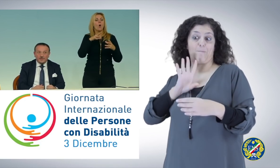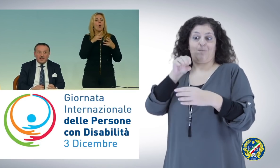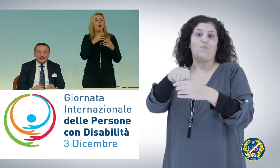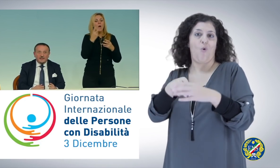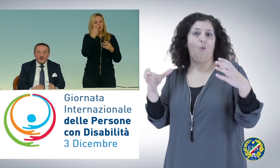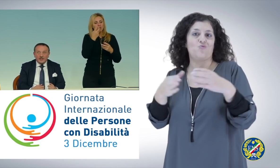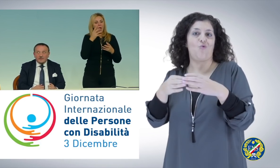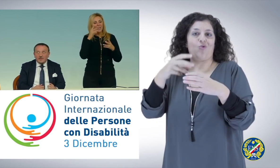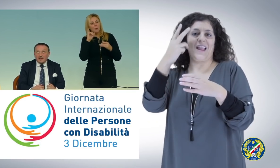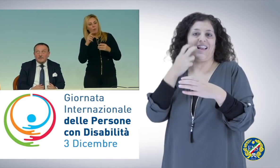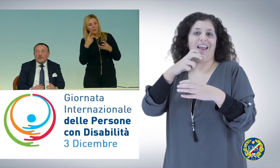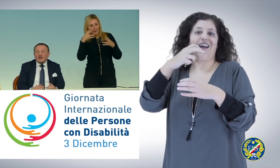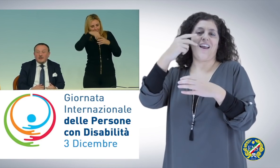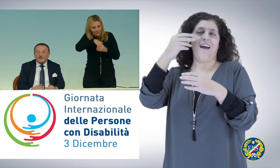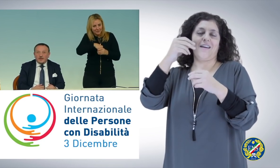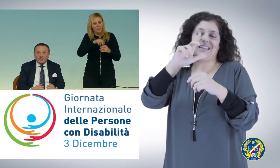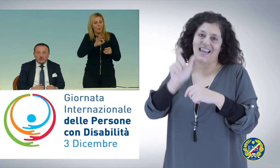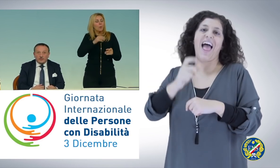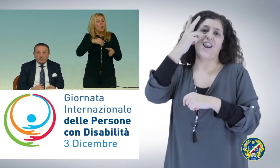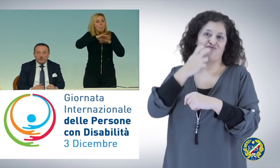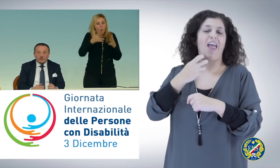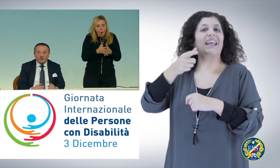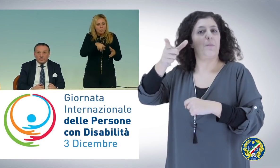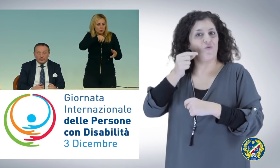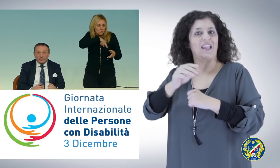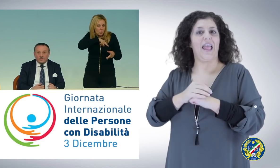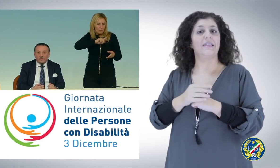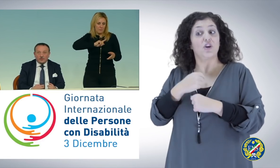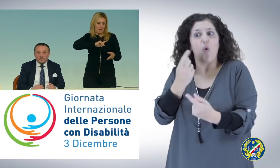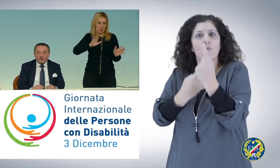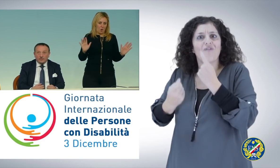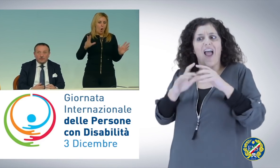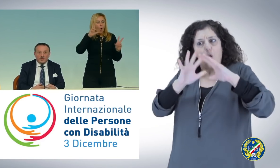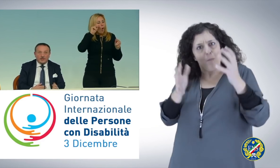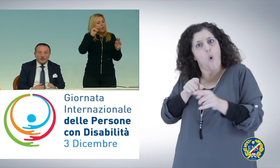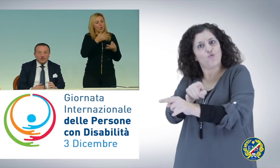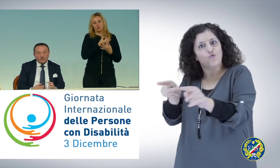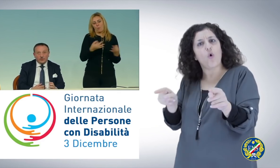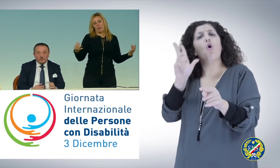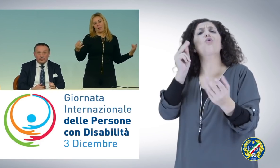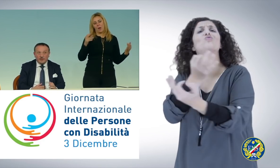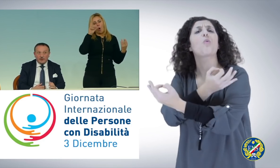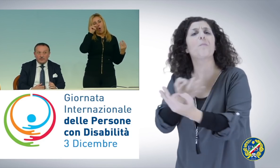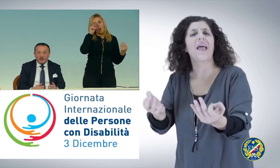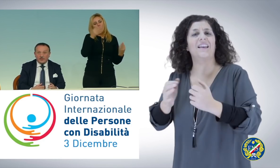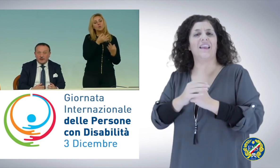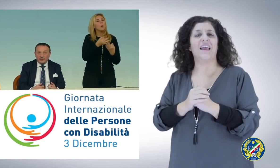povedenti e quindi venendo da quel mondo lo conosco molto bene, lo conosco molto bene ma non vuole essere